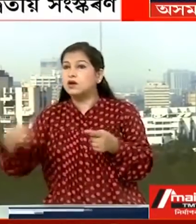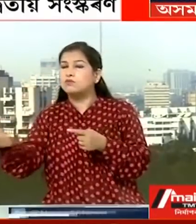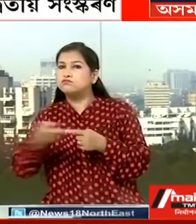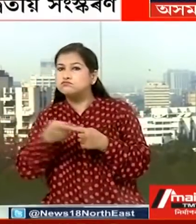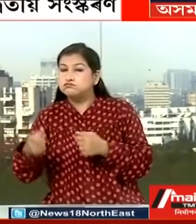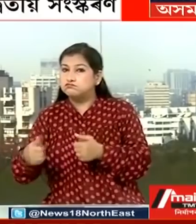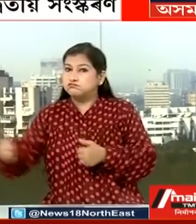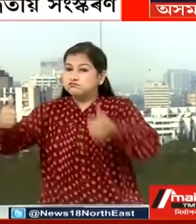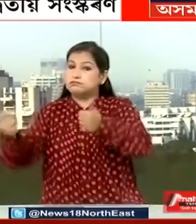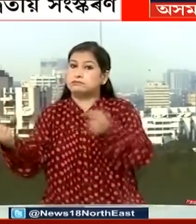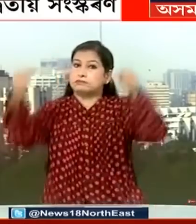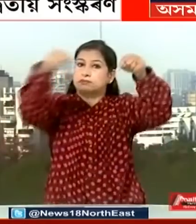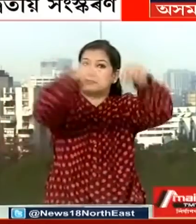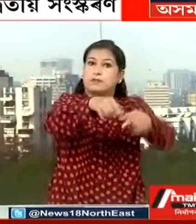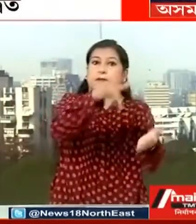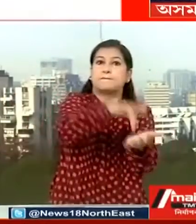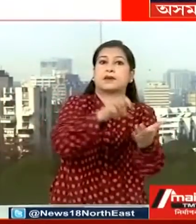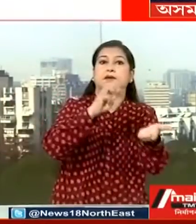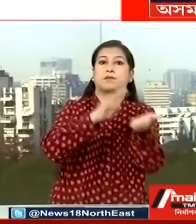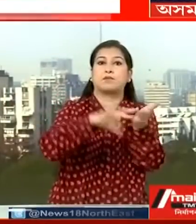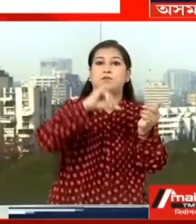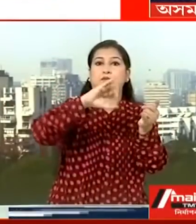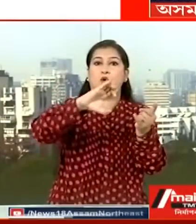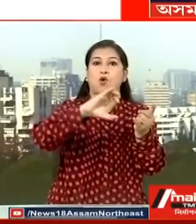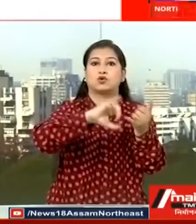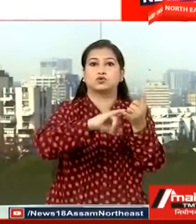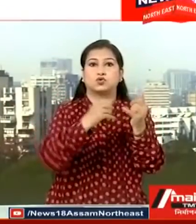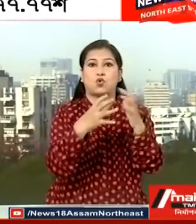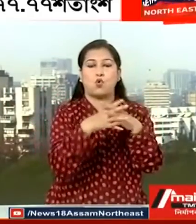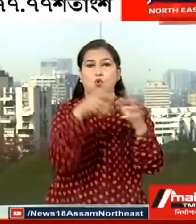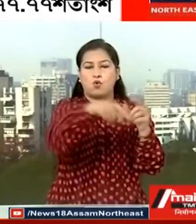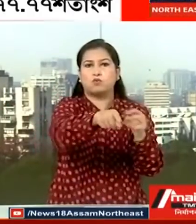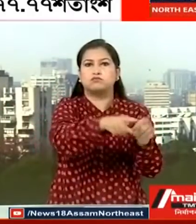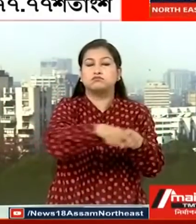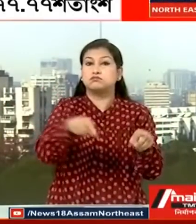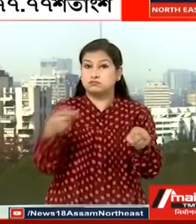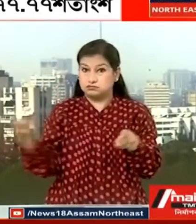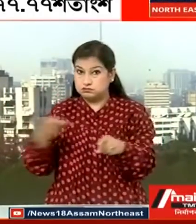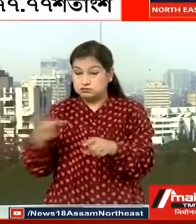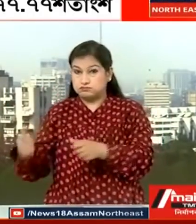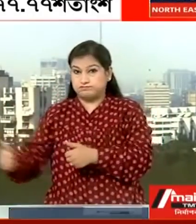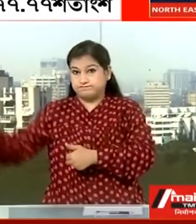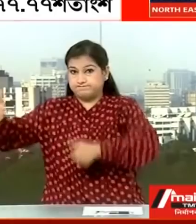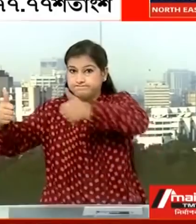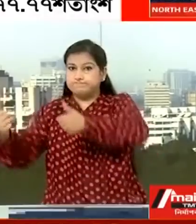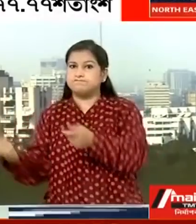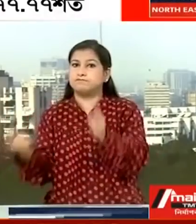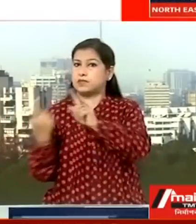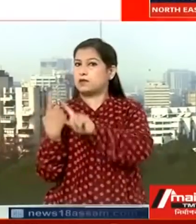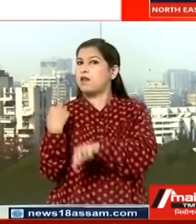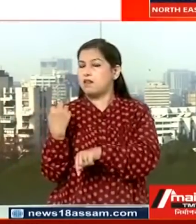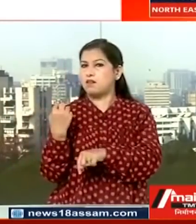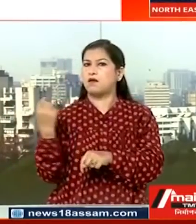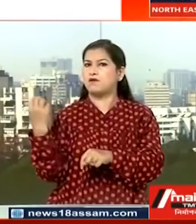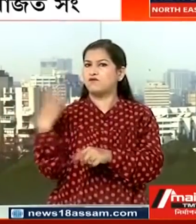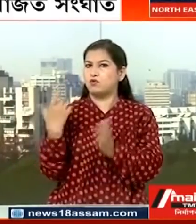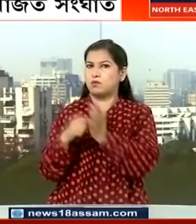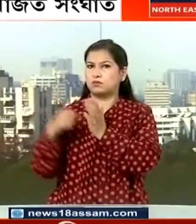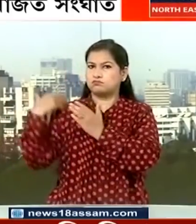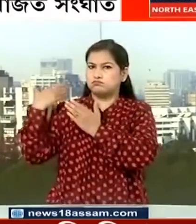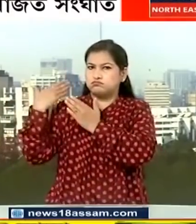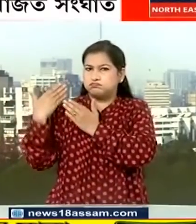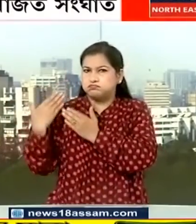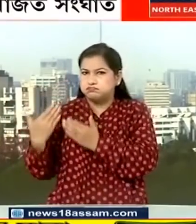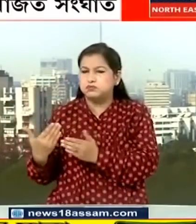की। विदेश मंत्री एस जयशंकर और उनके चीनी समकक्ष वांग यी ने कल मॉस्को में चार महीने से पूर्वी लद्दाख